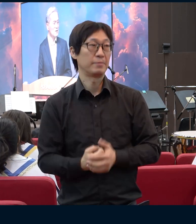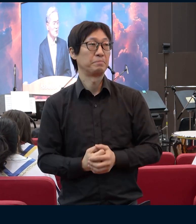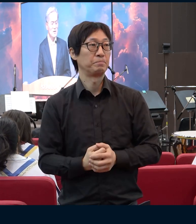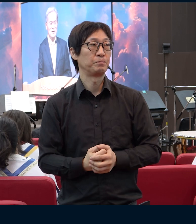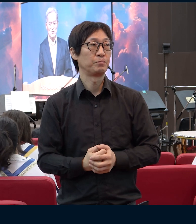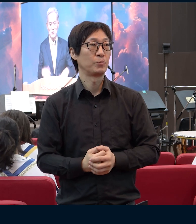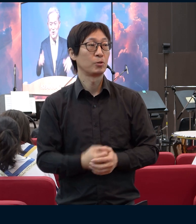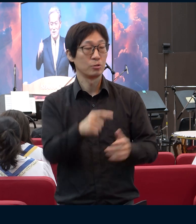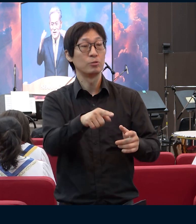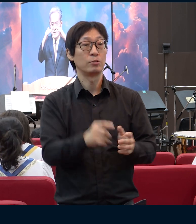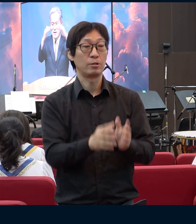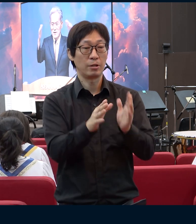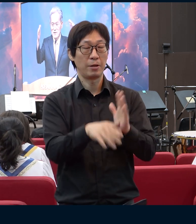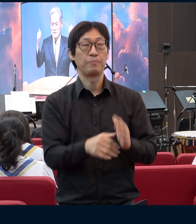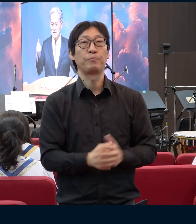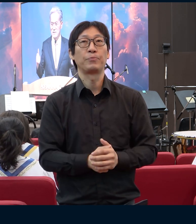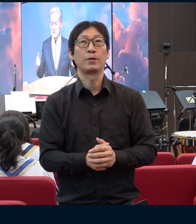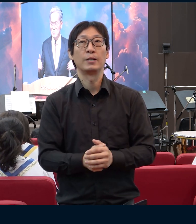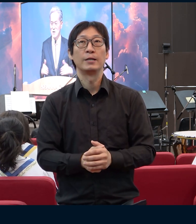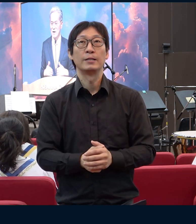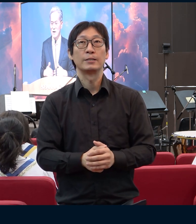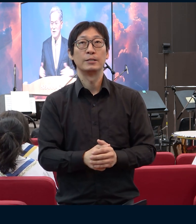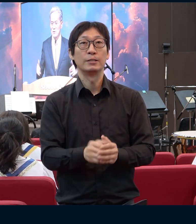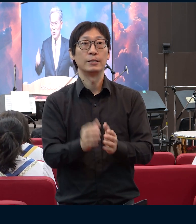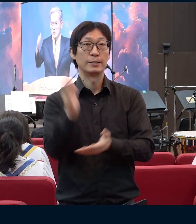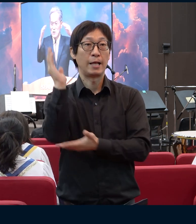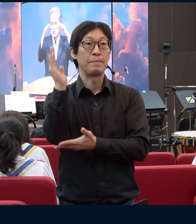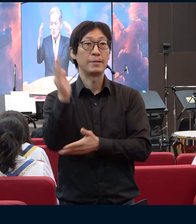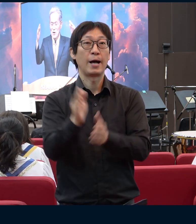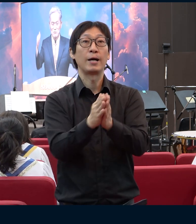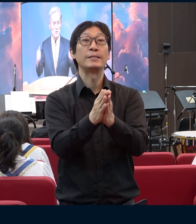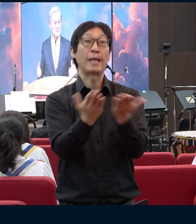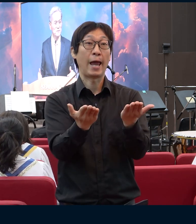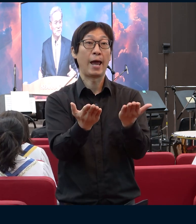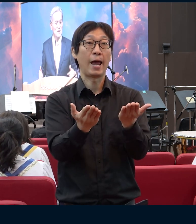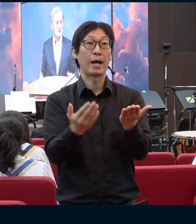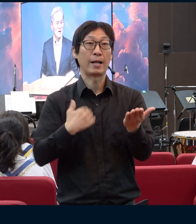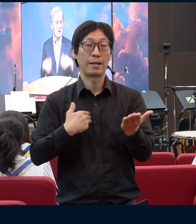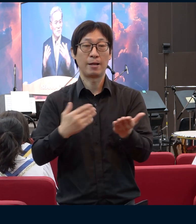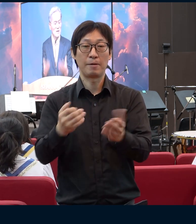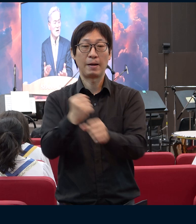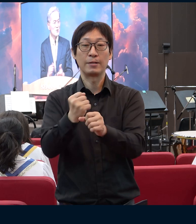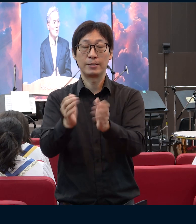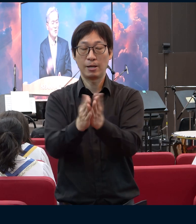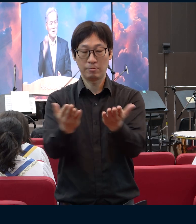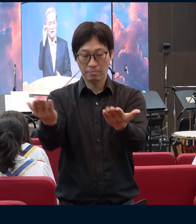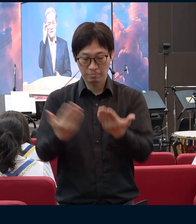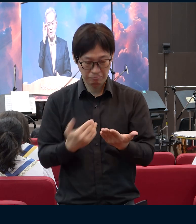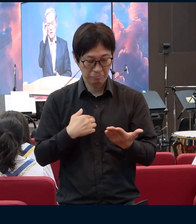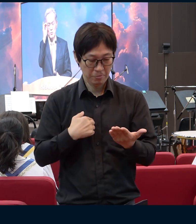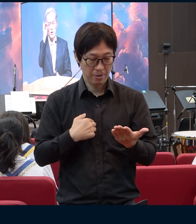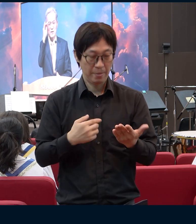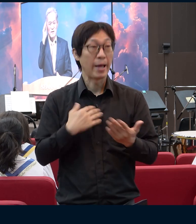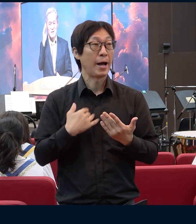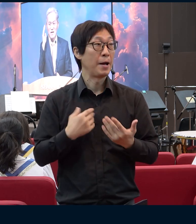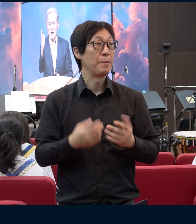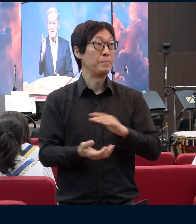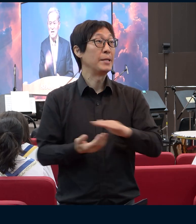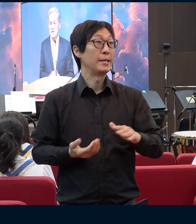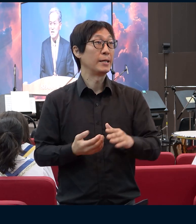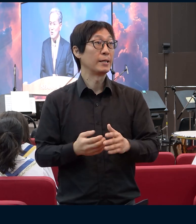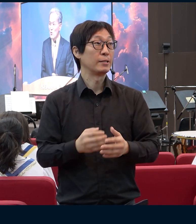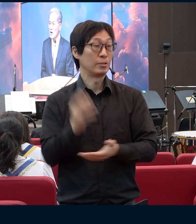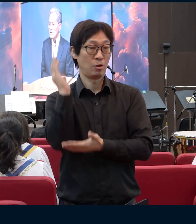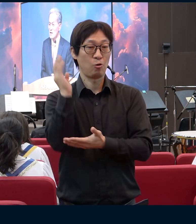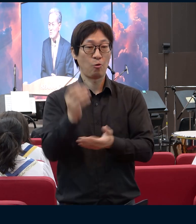갔더니 현장에서 저한테 이제 그때 그 세미나에 교재를 주더라고요. 그래서 제가 그걸 받아가지고 제가 미리 보낸 제